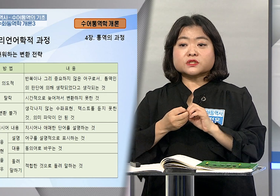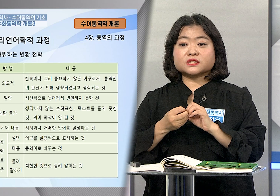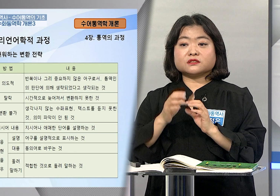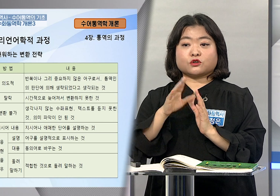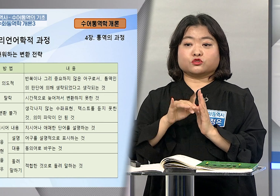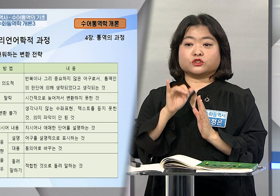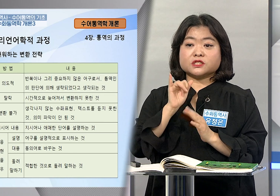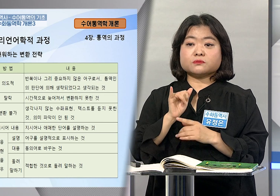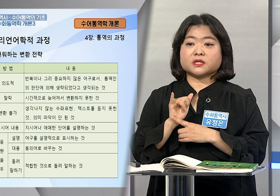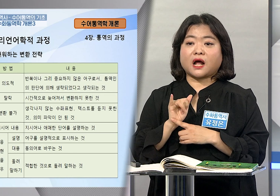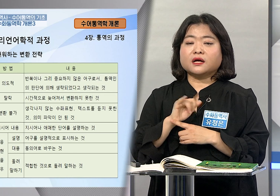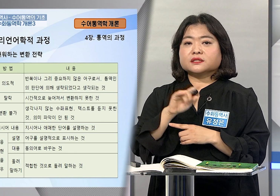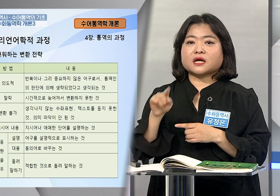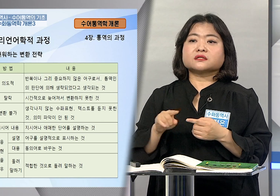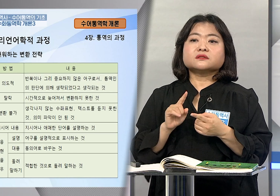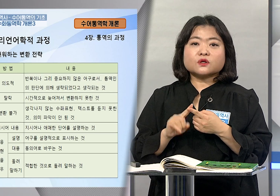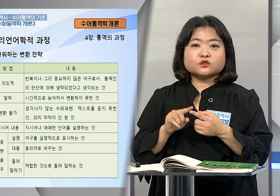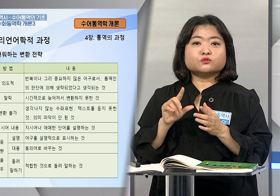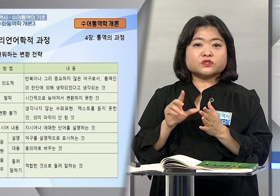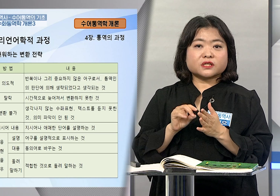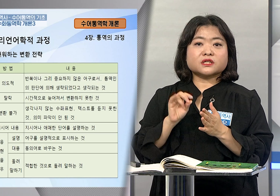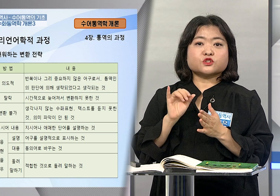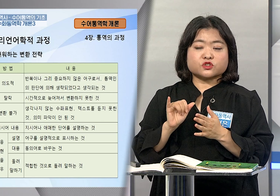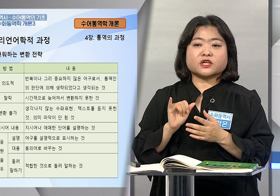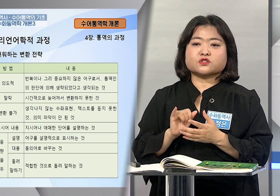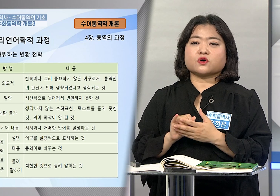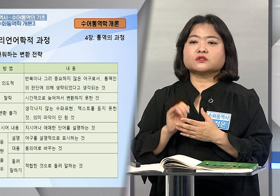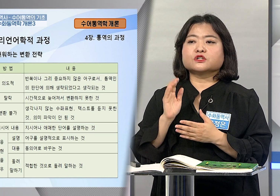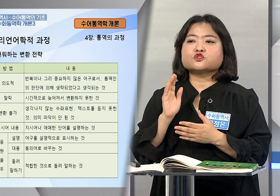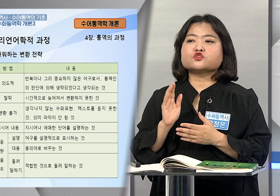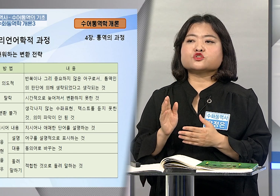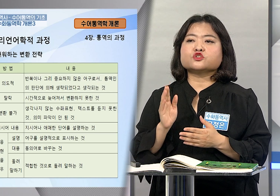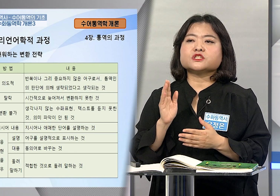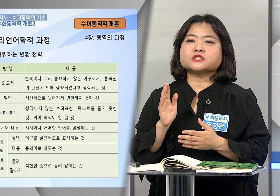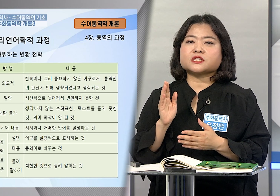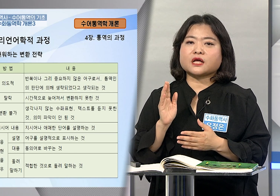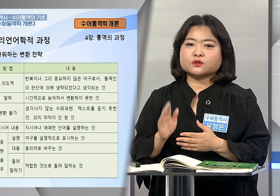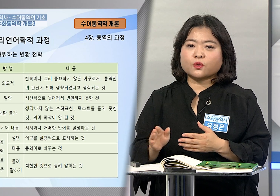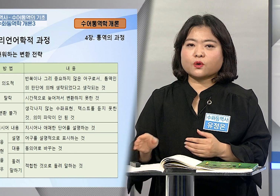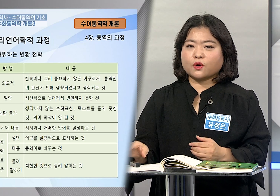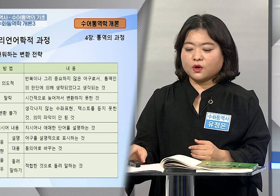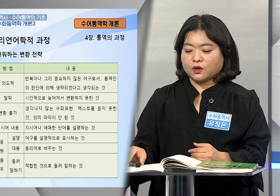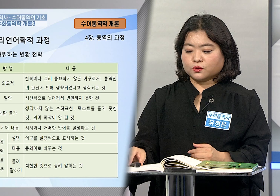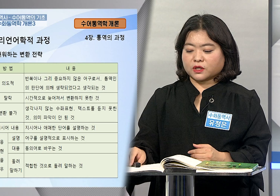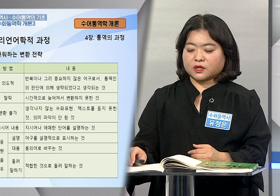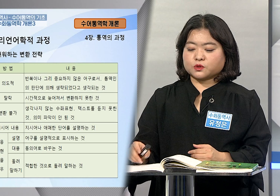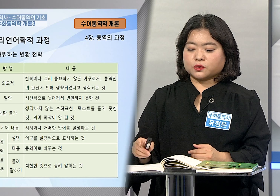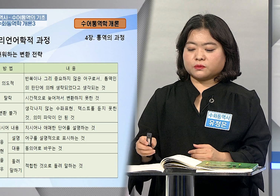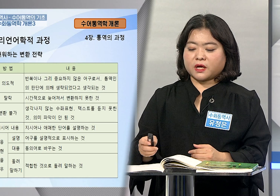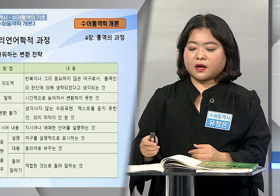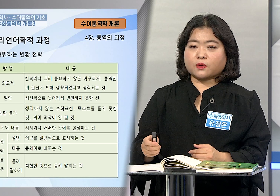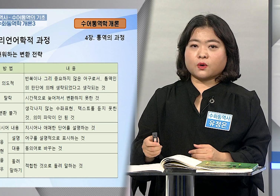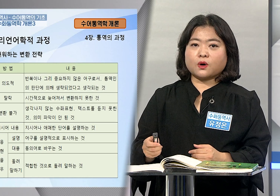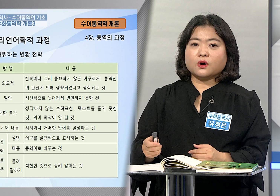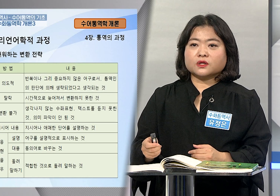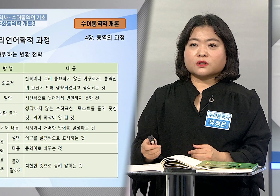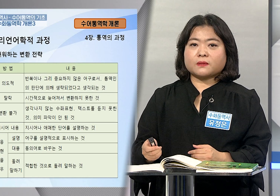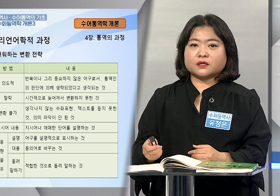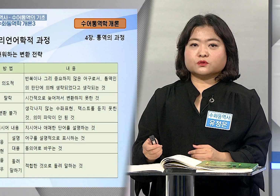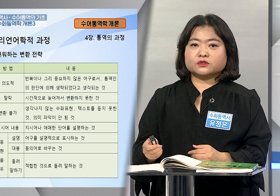왜곡시키는 경우도 있습니다. 자, 그런 경우는 문제가 생길 수 있겠죠. 그럴 수 있지 않도록 우리가 조심해야 하고 더 많은